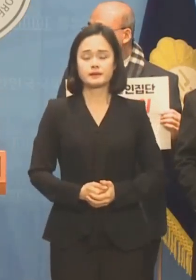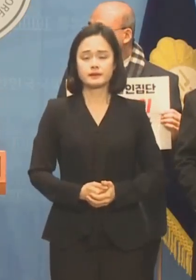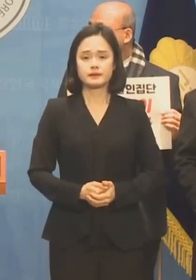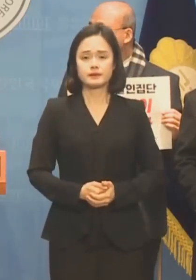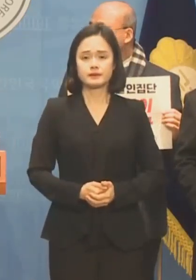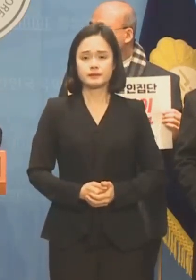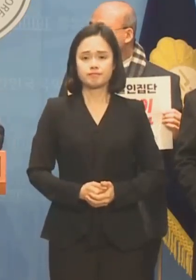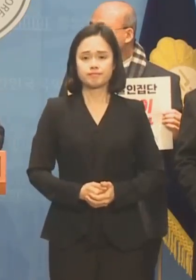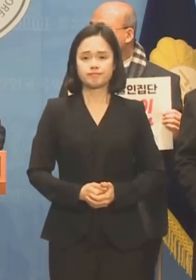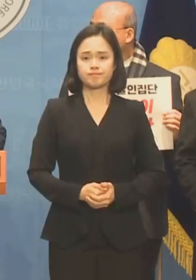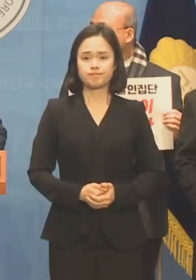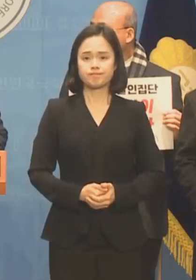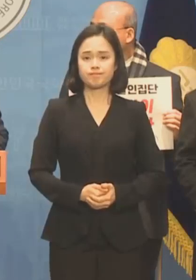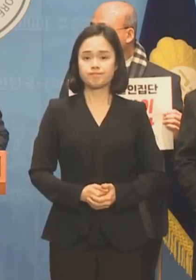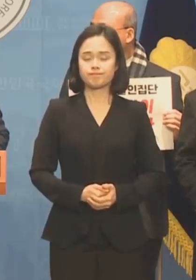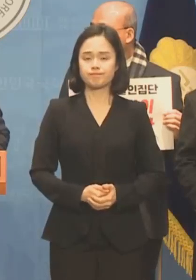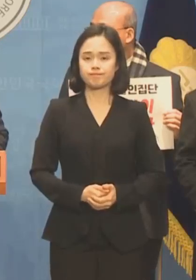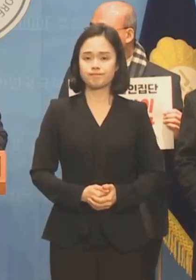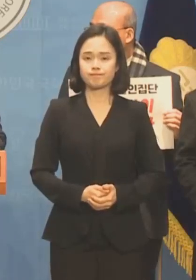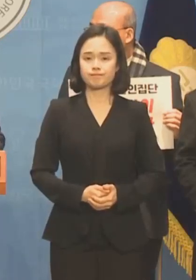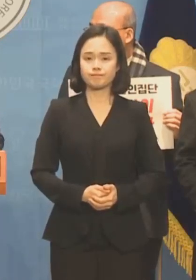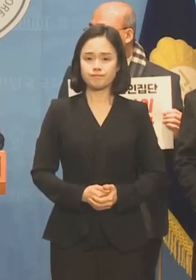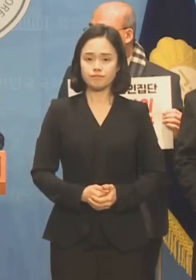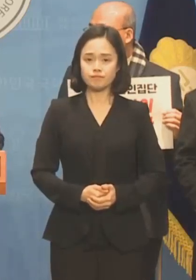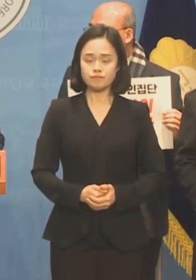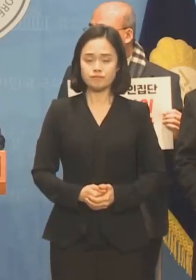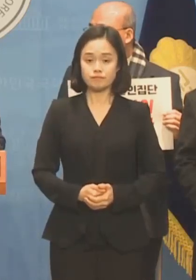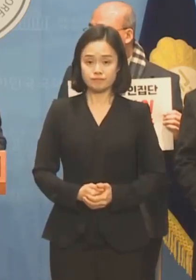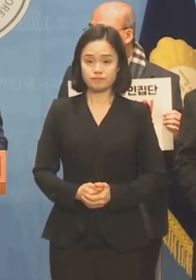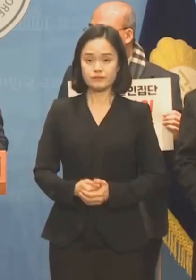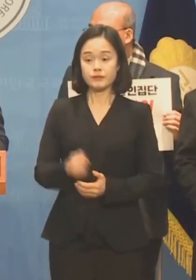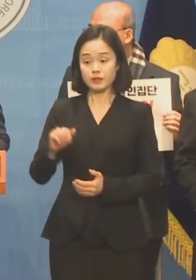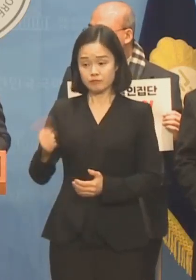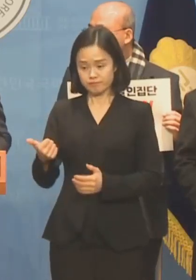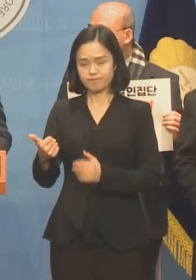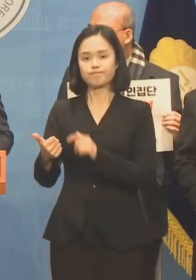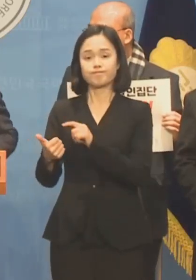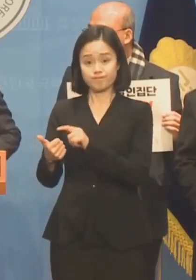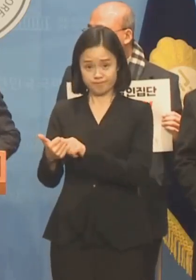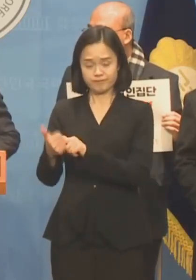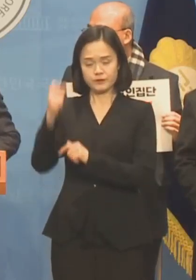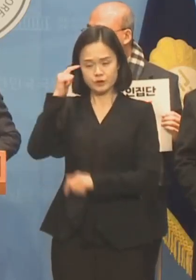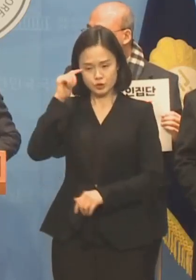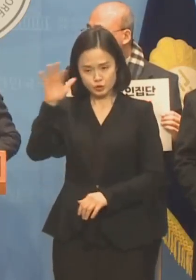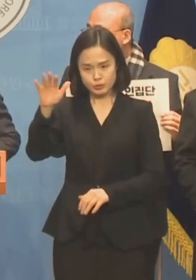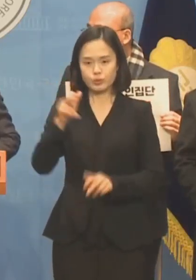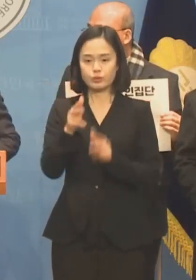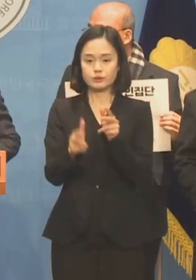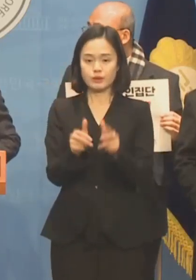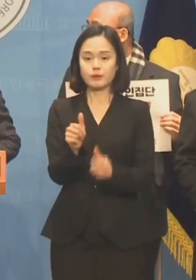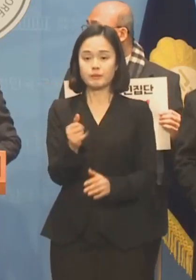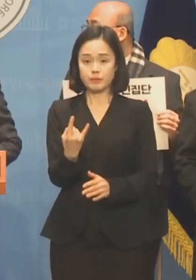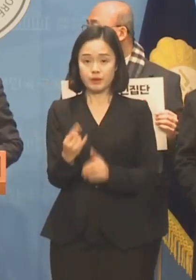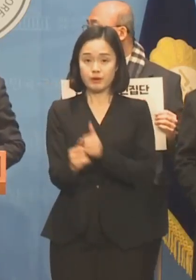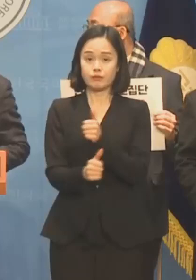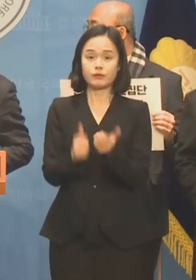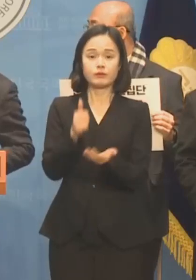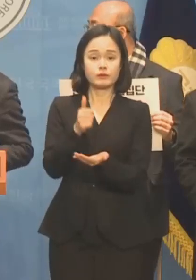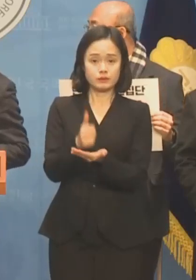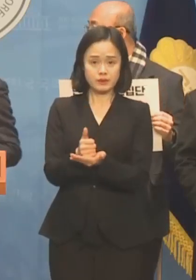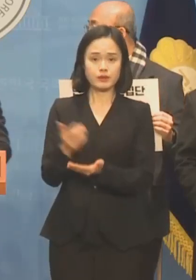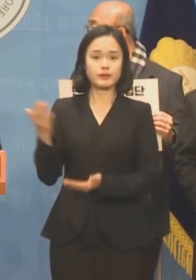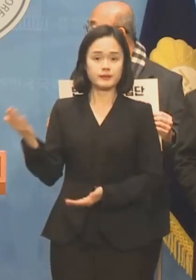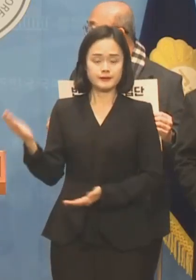예, 이어서 추모사업회 위원장인 이종혁 위원장의 성명서를 낭독드리도록 하겠습니다.